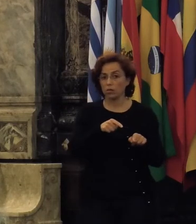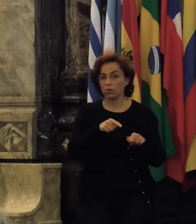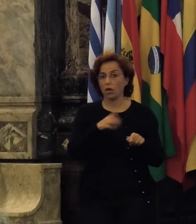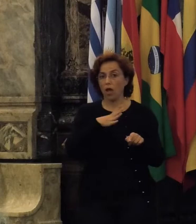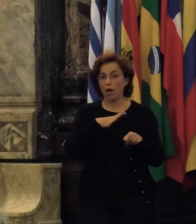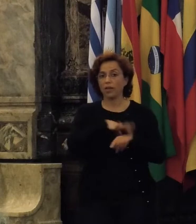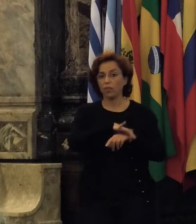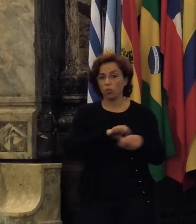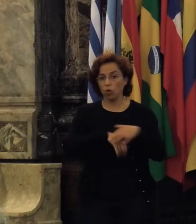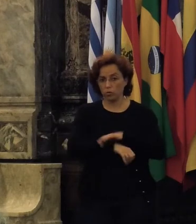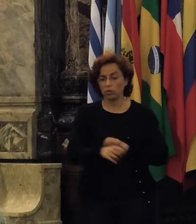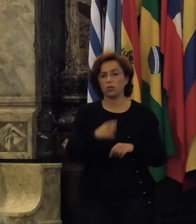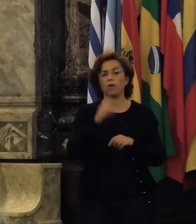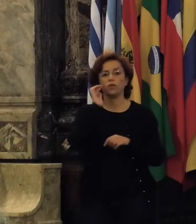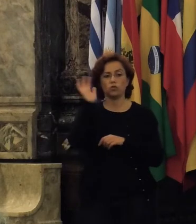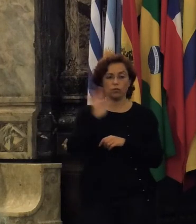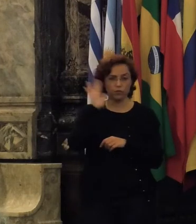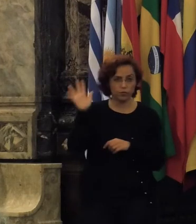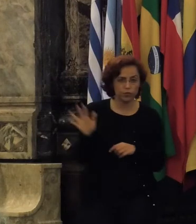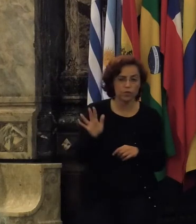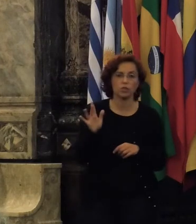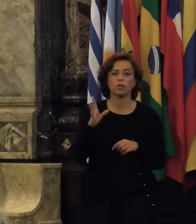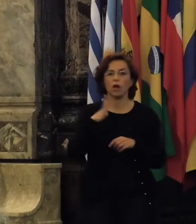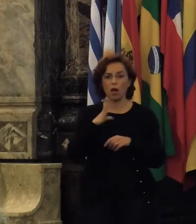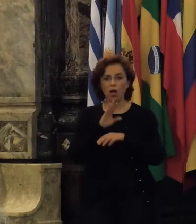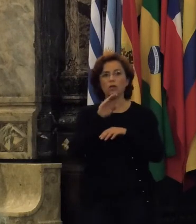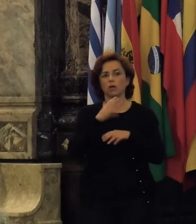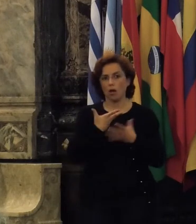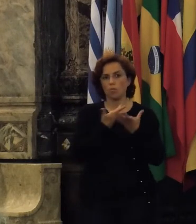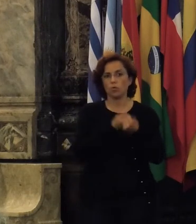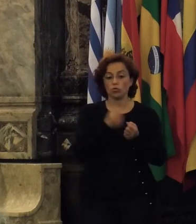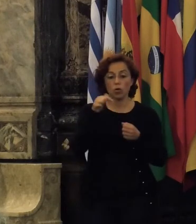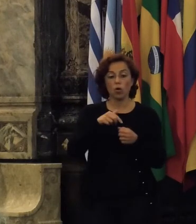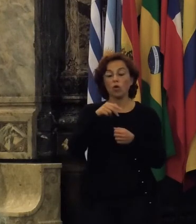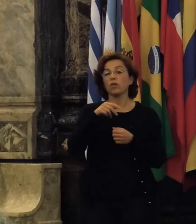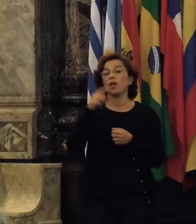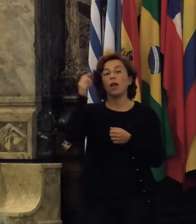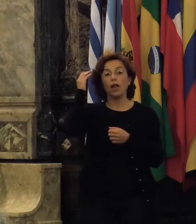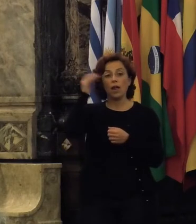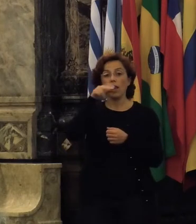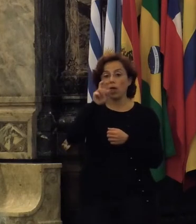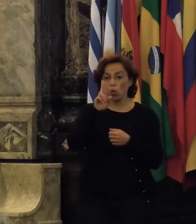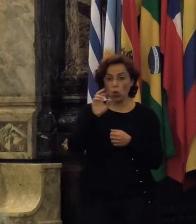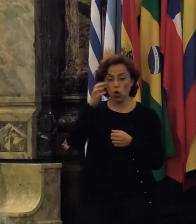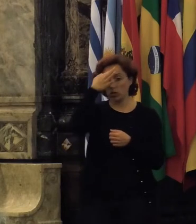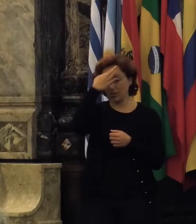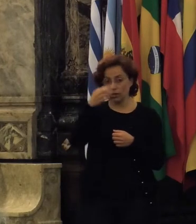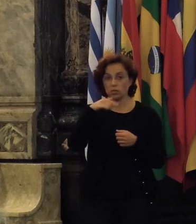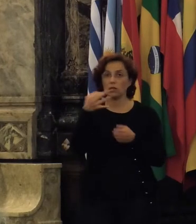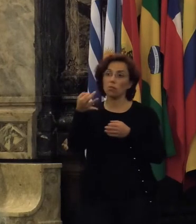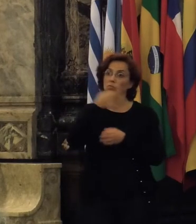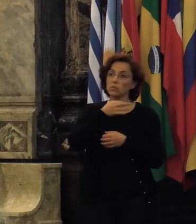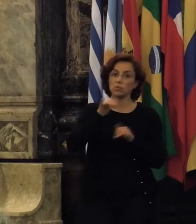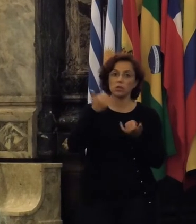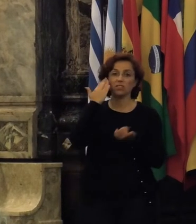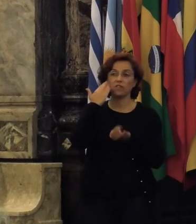hay antropología, hay filosofía, hay sostén. Hoy viene la neurociencia a decir algo que ya